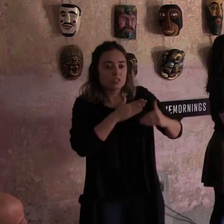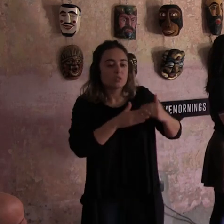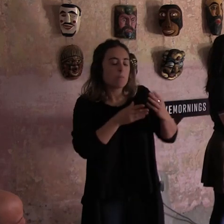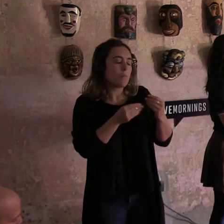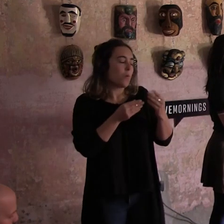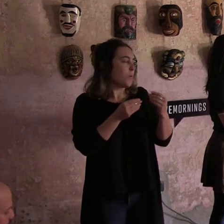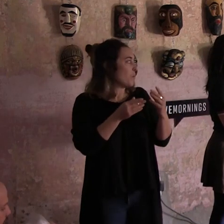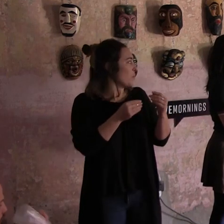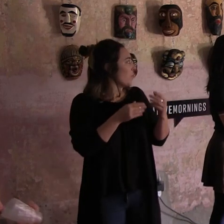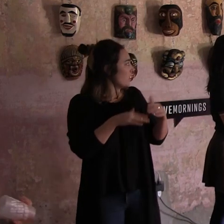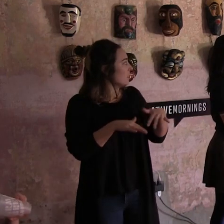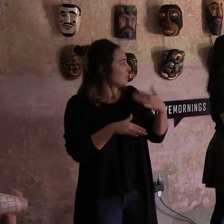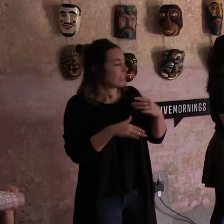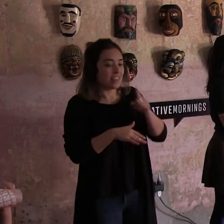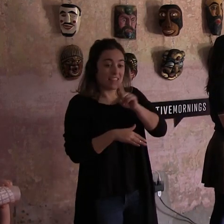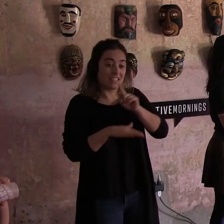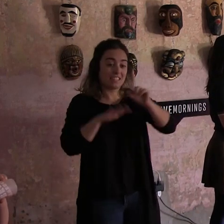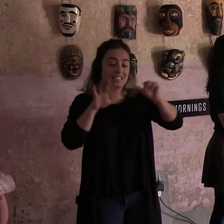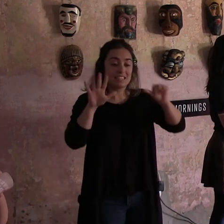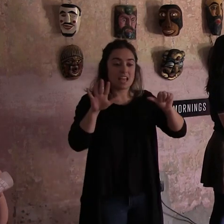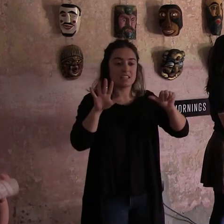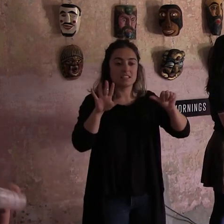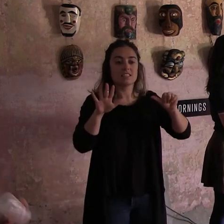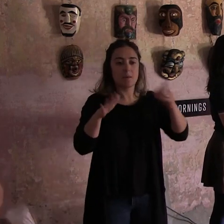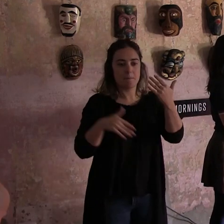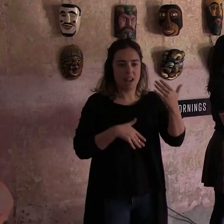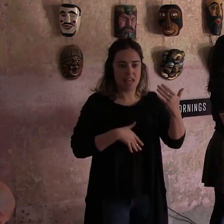muy rico, 16 bailarines en escena,